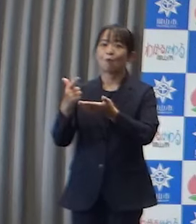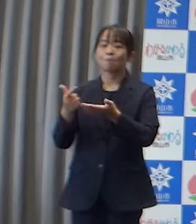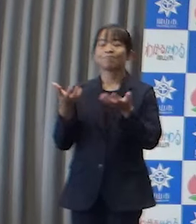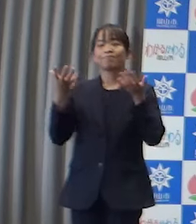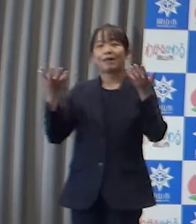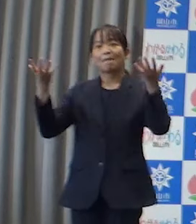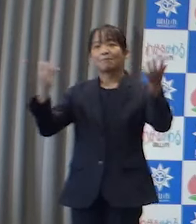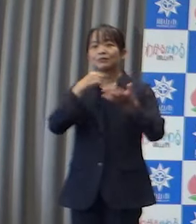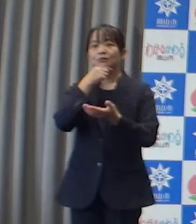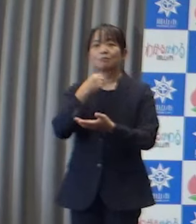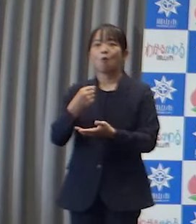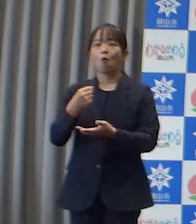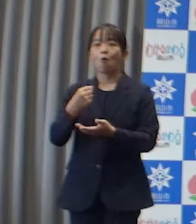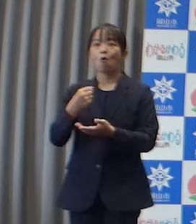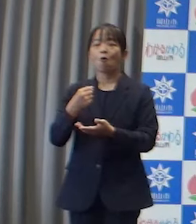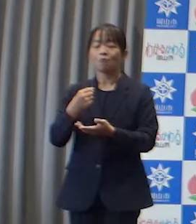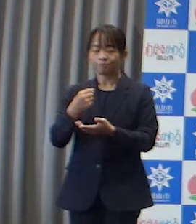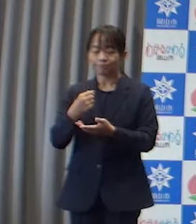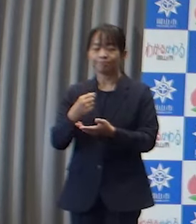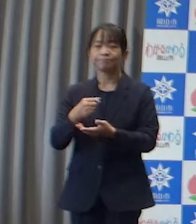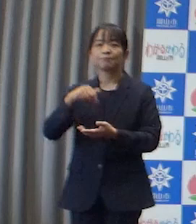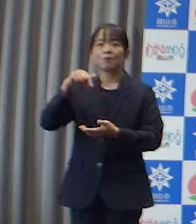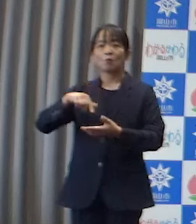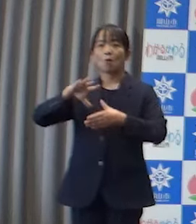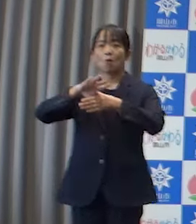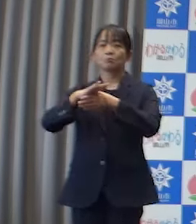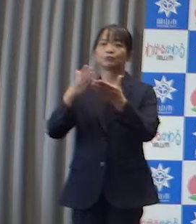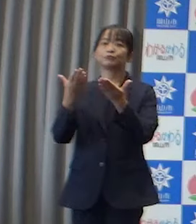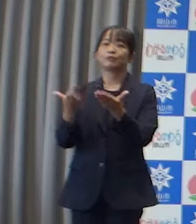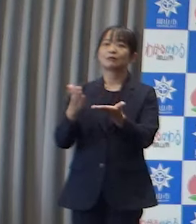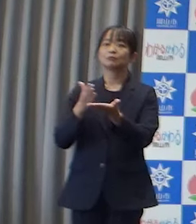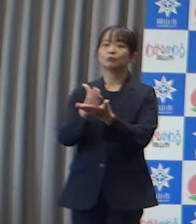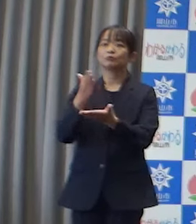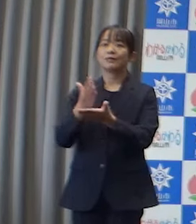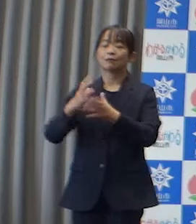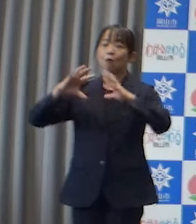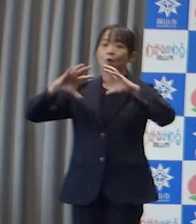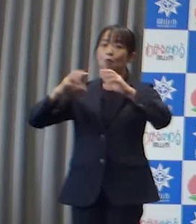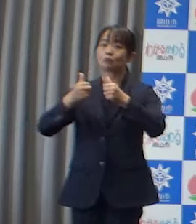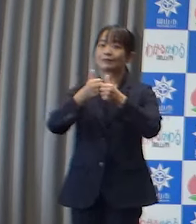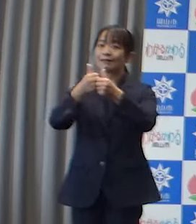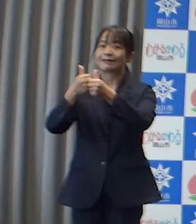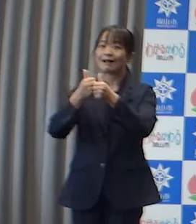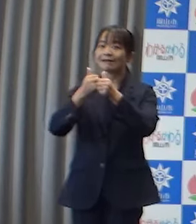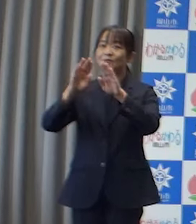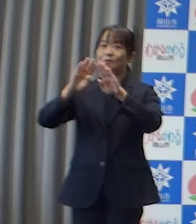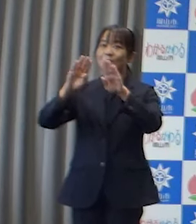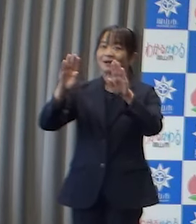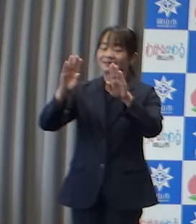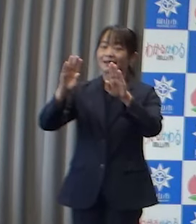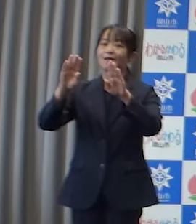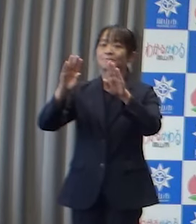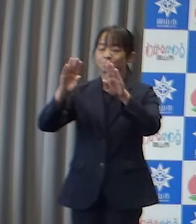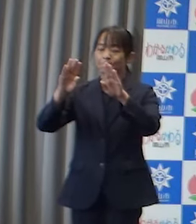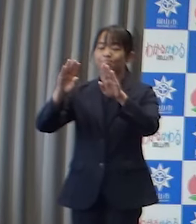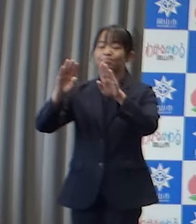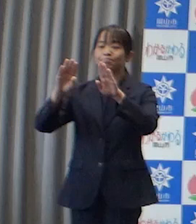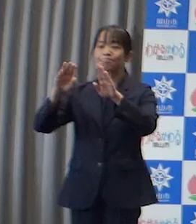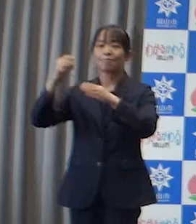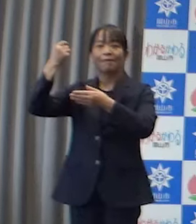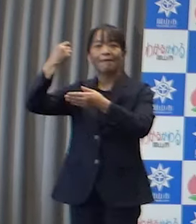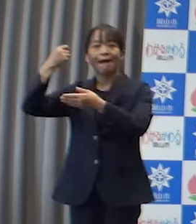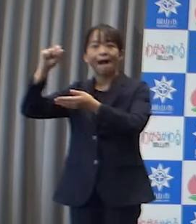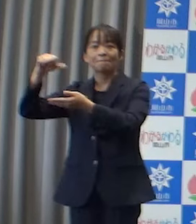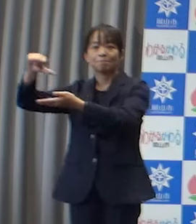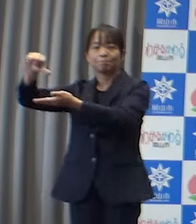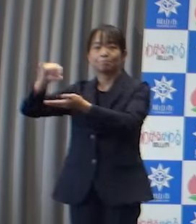岡山市での文学分野での国際会議の開催、またオファーをいただいた海外のネットワーク都市